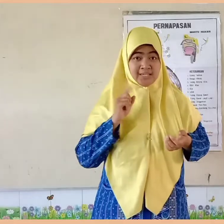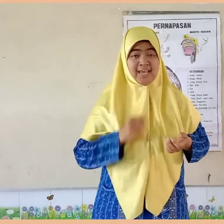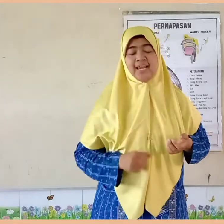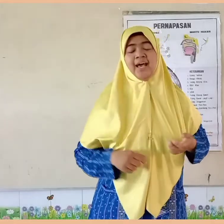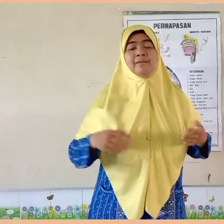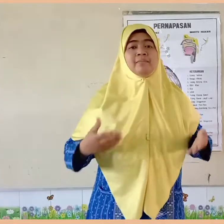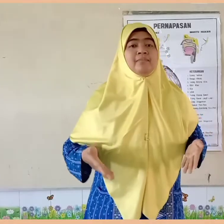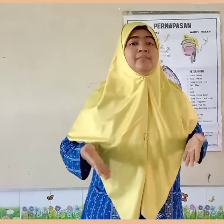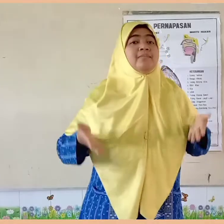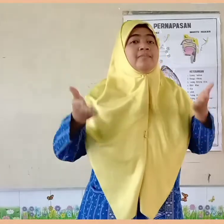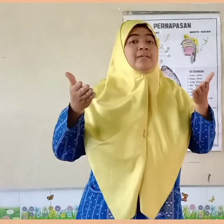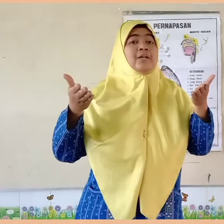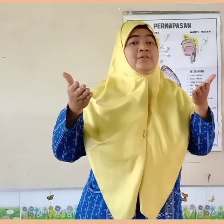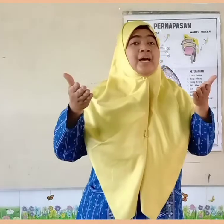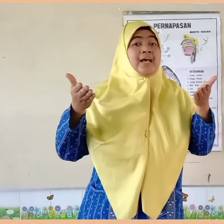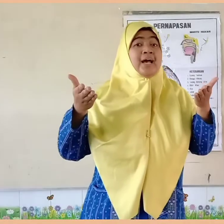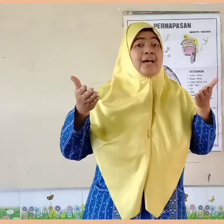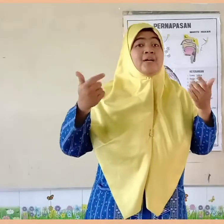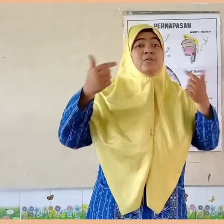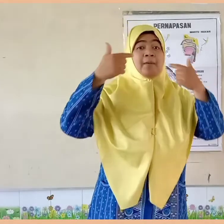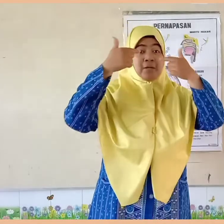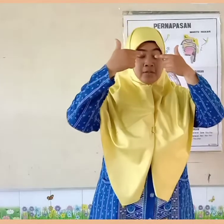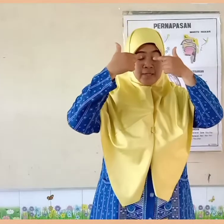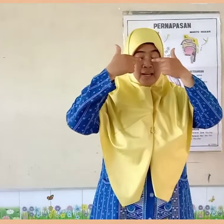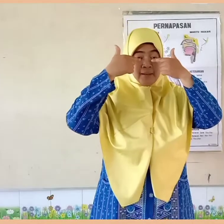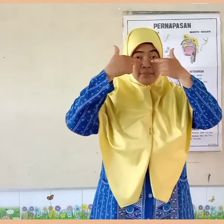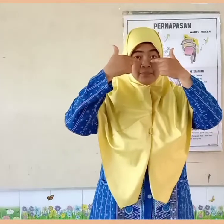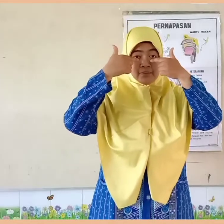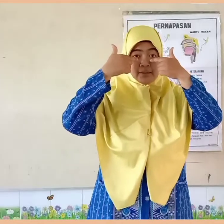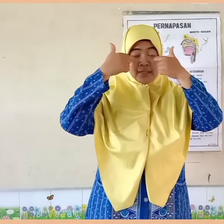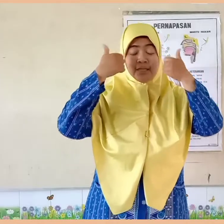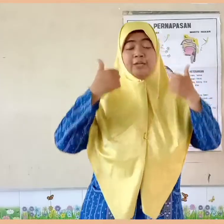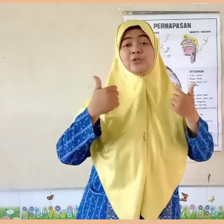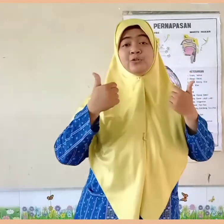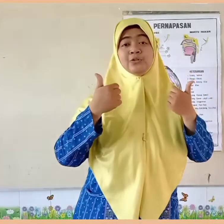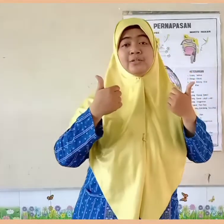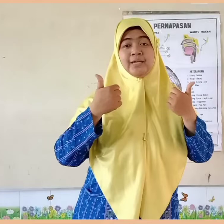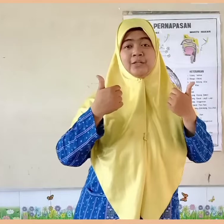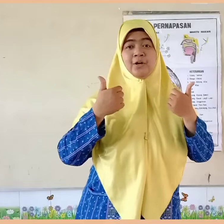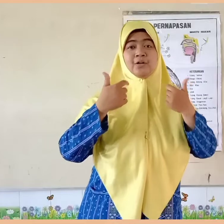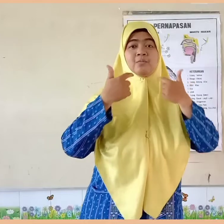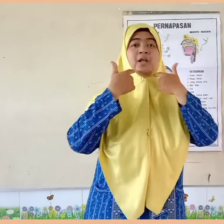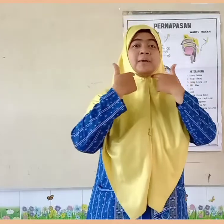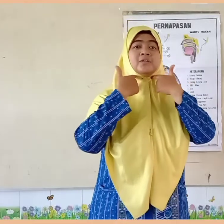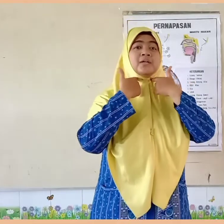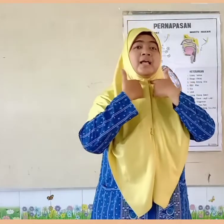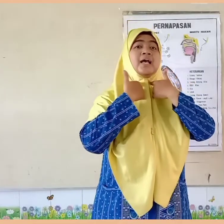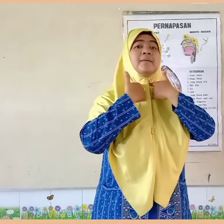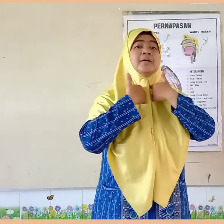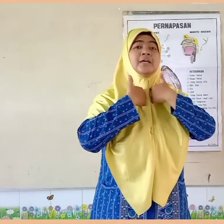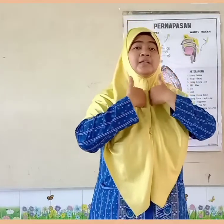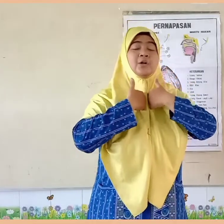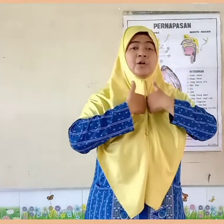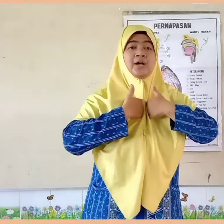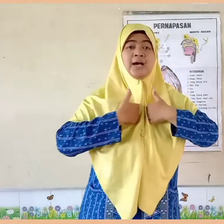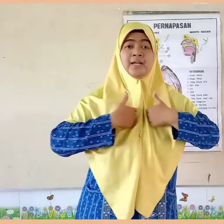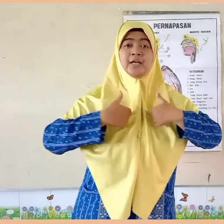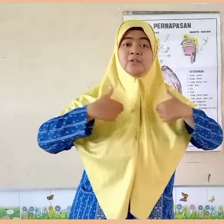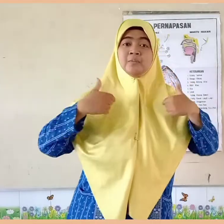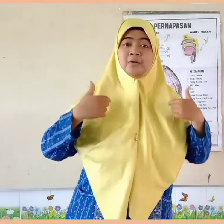oksigen ya, dari udara, kemudian masuk ke dalam hidung, ya toh, kemudian masuk ke dalam tenggorokan, lalu